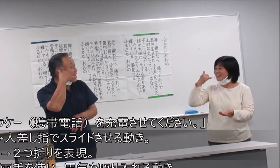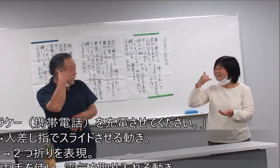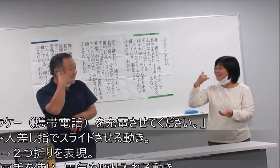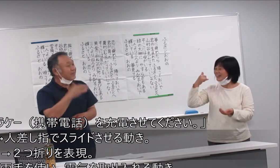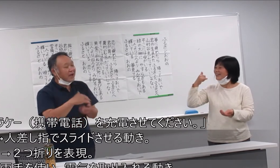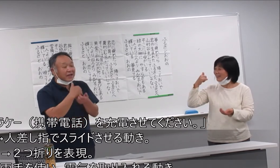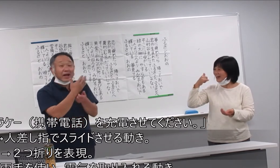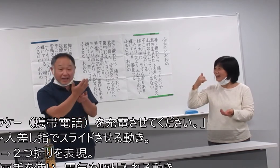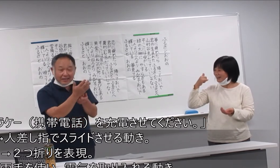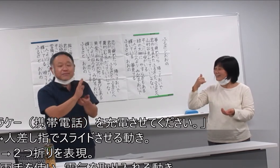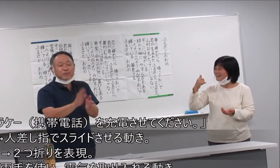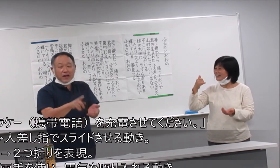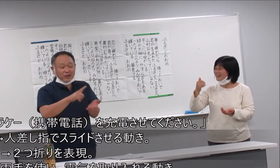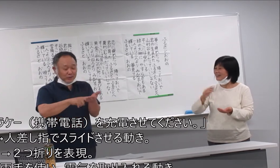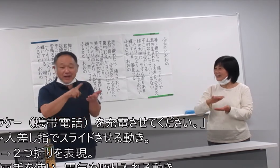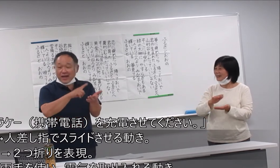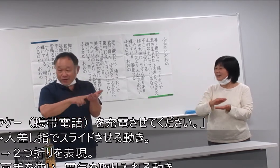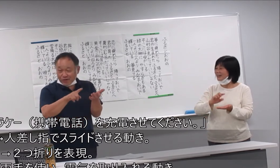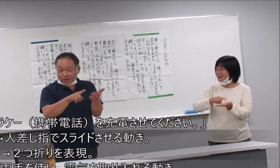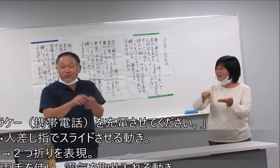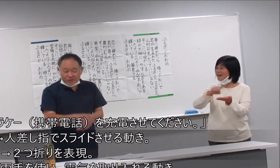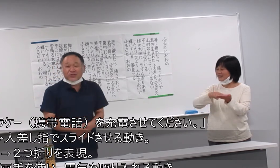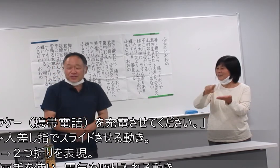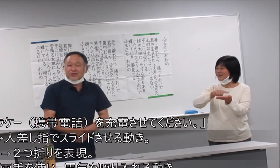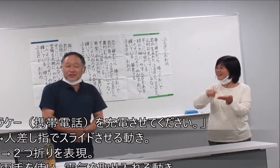ああ、平野ノラみた